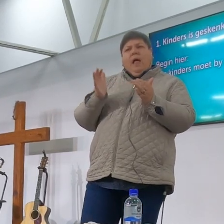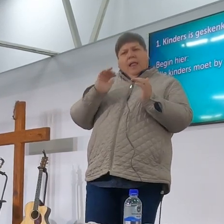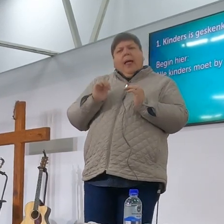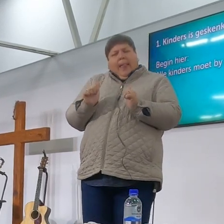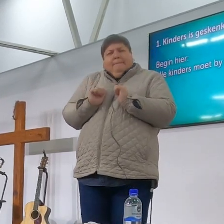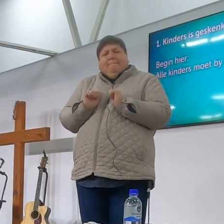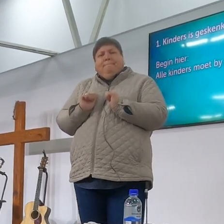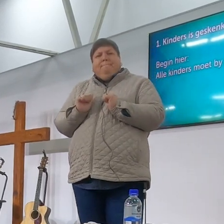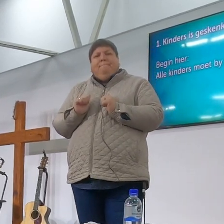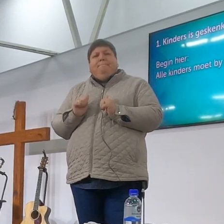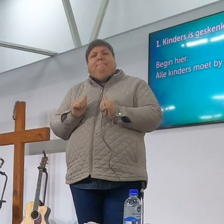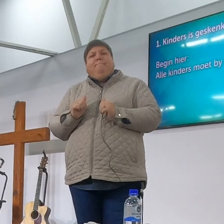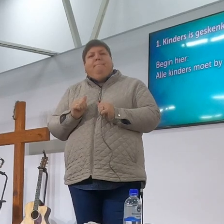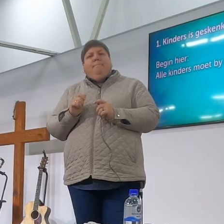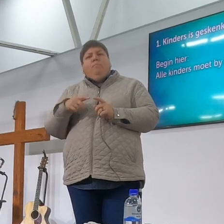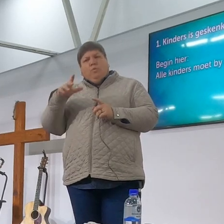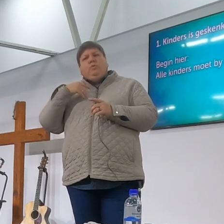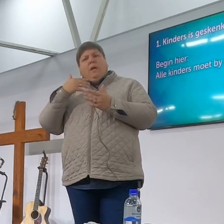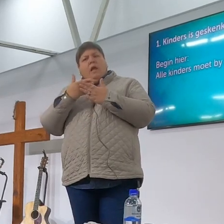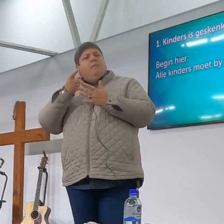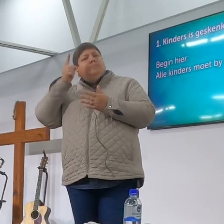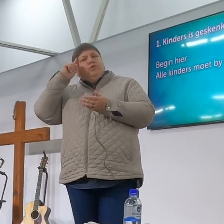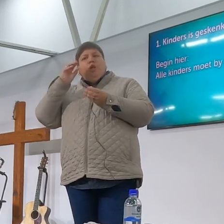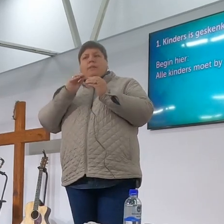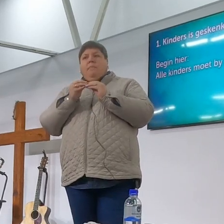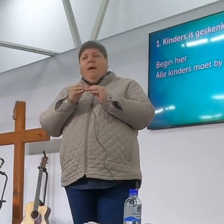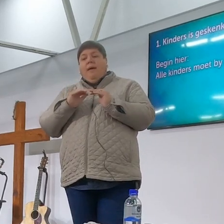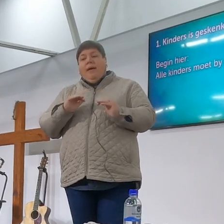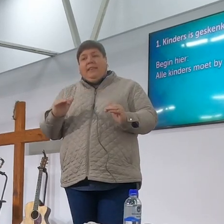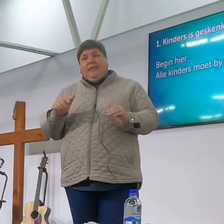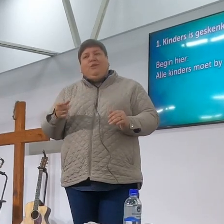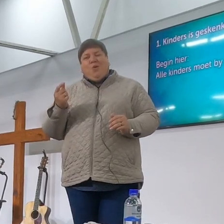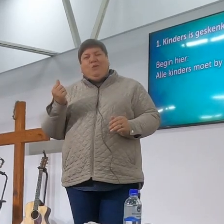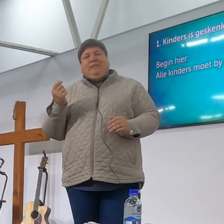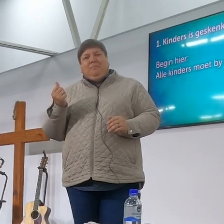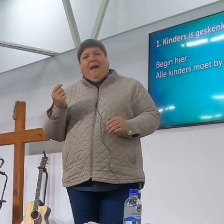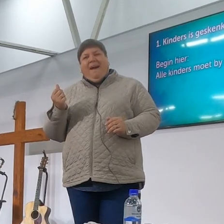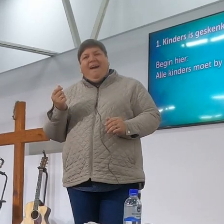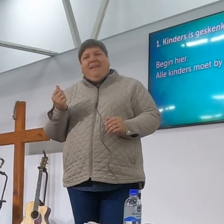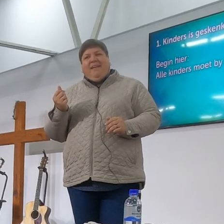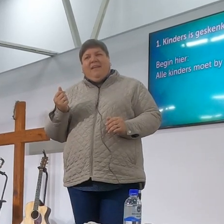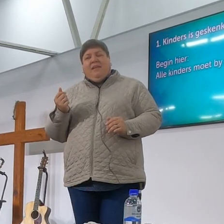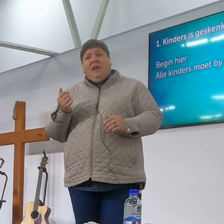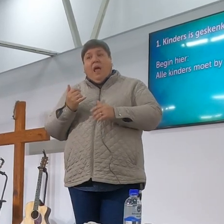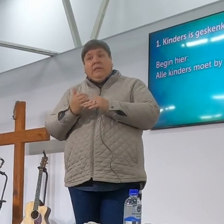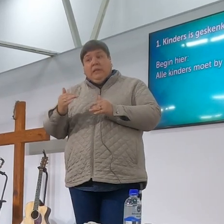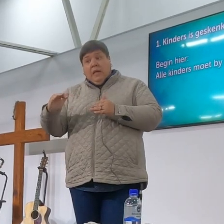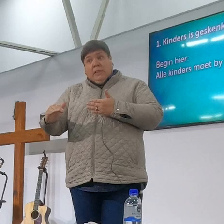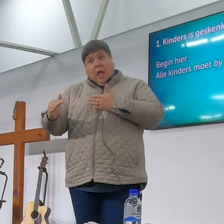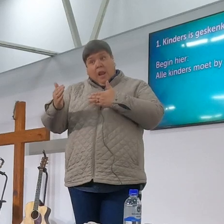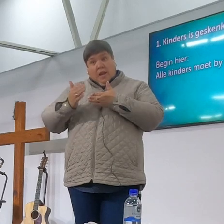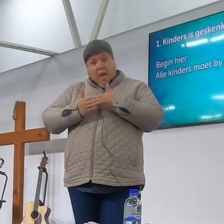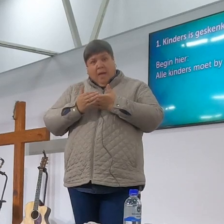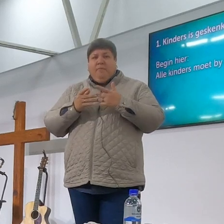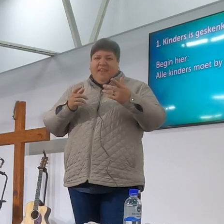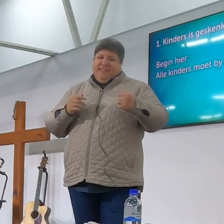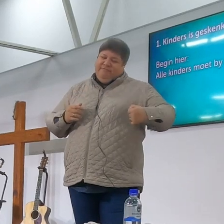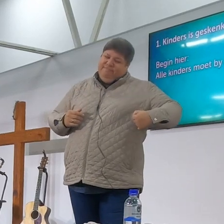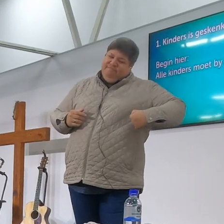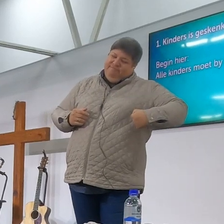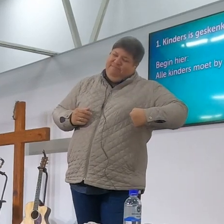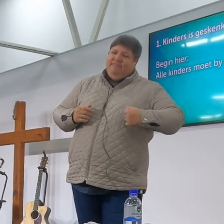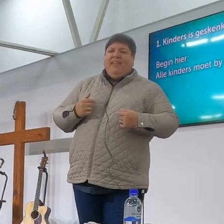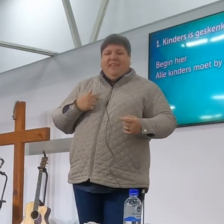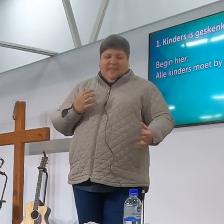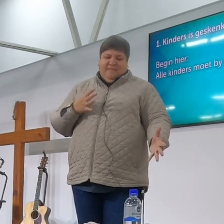Sal jy my help? Kan ek en jy hier 'n besluit neem om te sê kinders is vir ons kosbaar? En as daar 'n kind is wat naby ons kom, gaan ons ons instel om daai kind vir